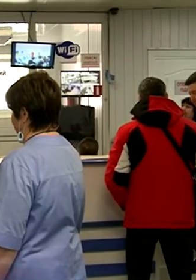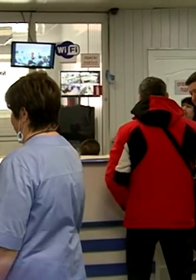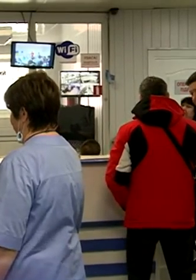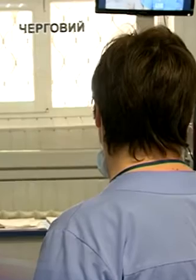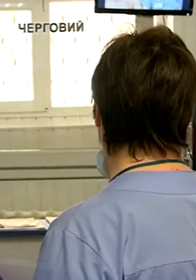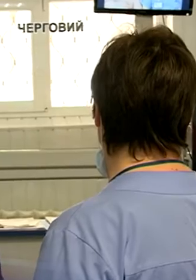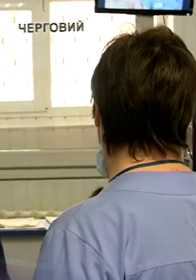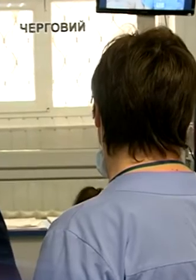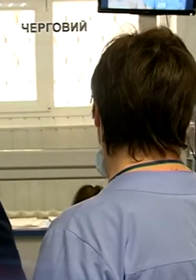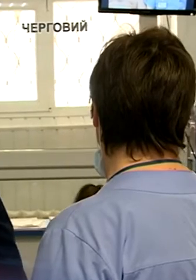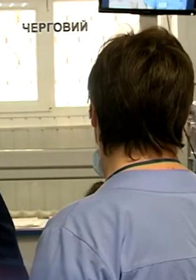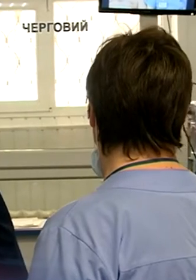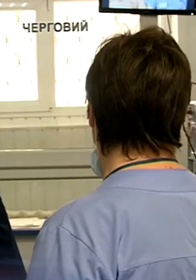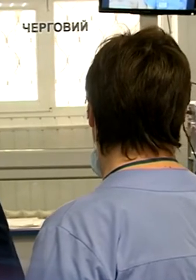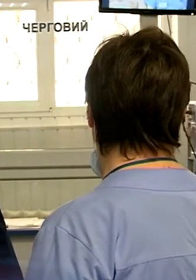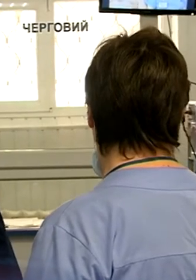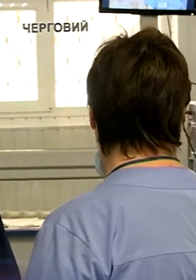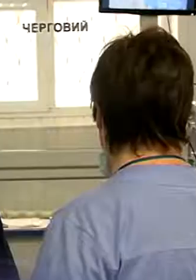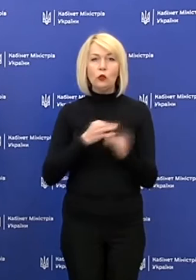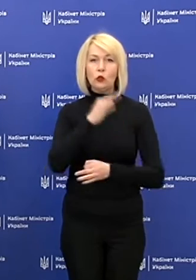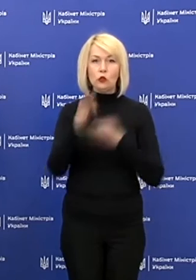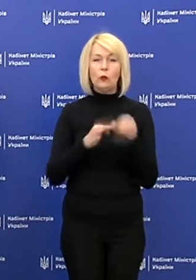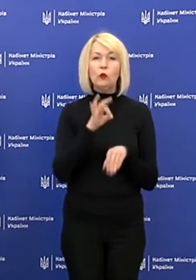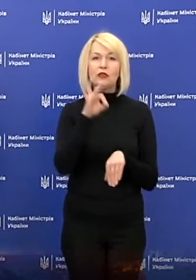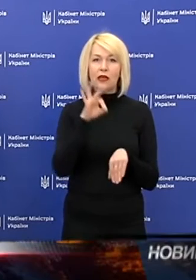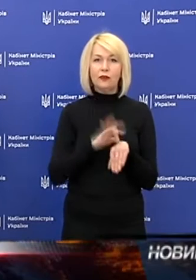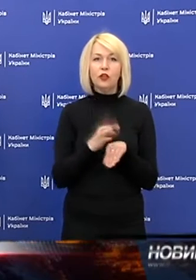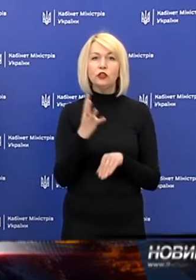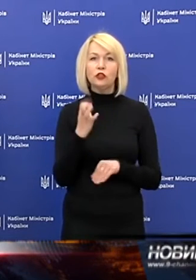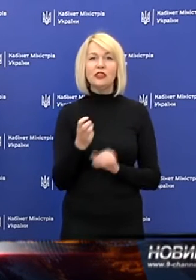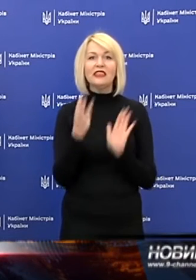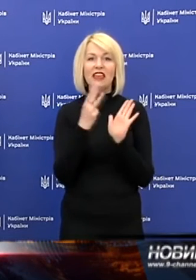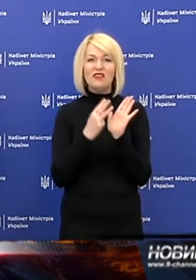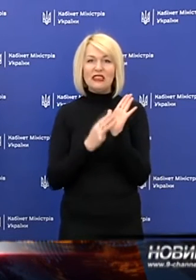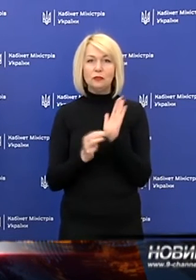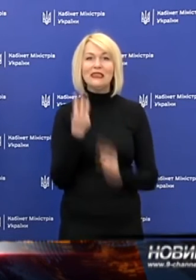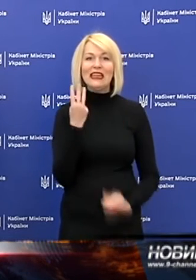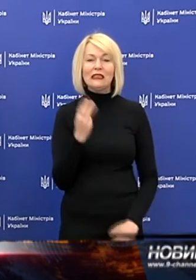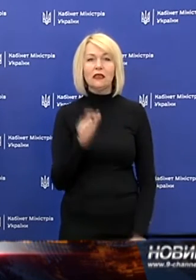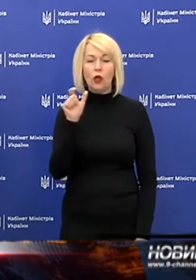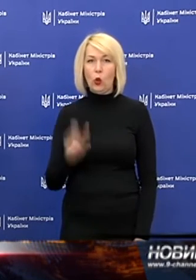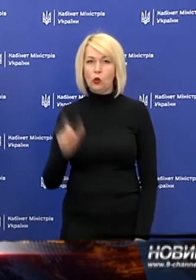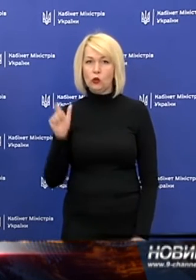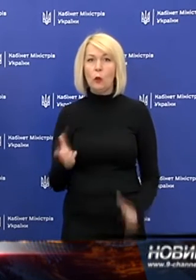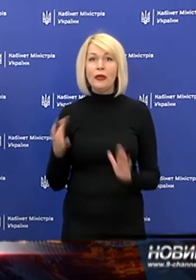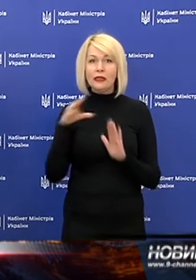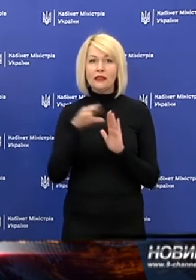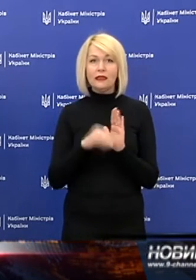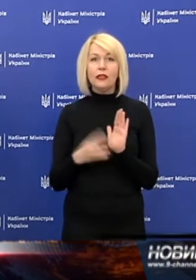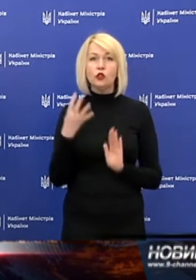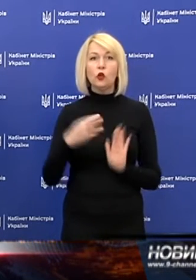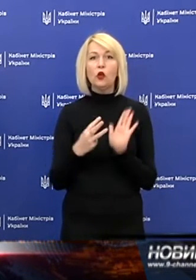дитина і 19 медиків. За минулу добу захворіло 483 особи, з них 48